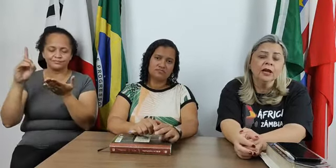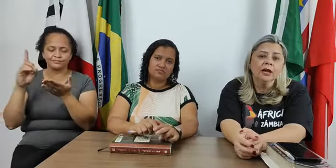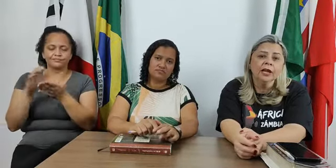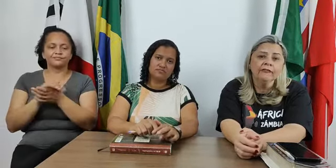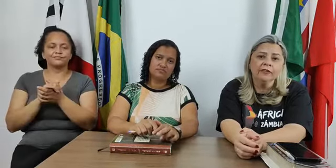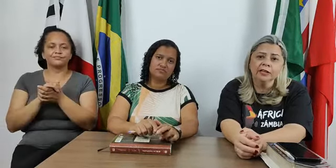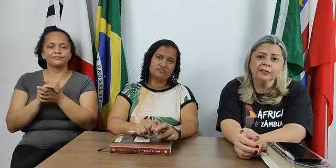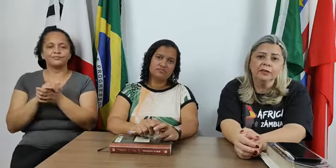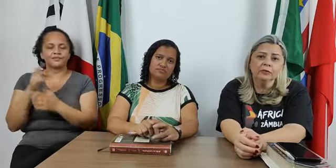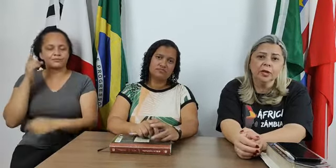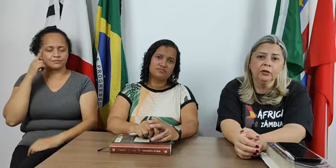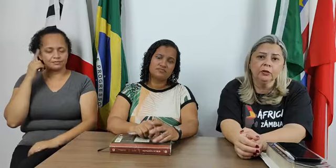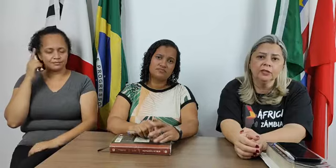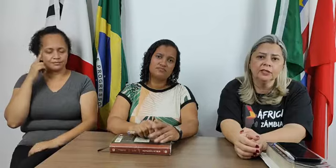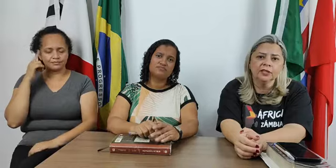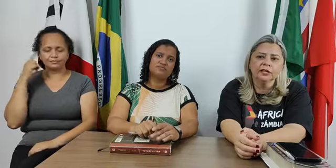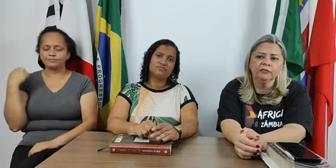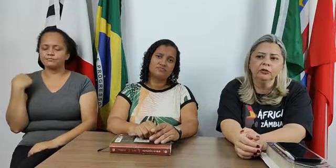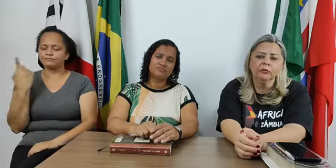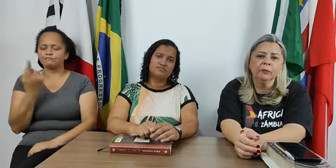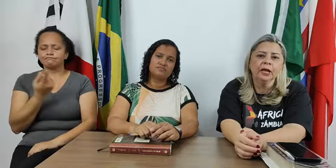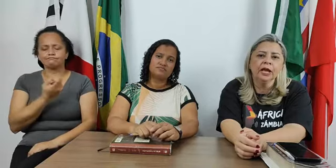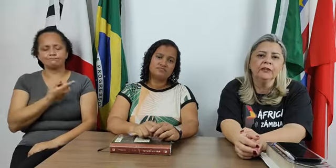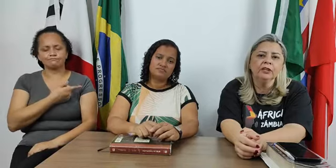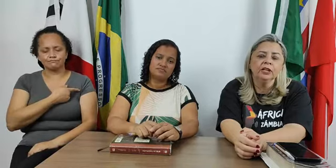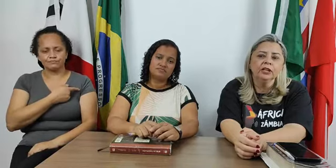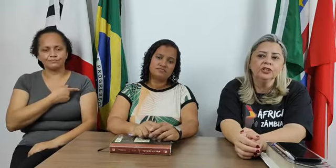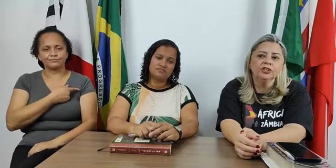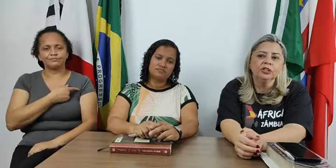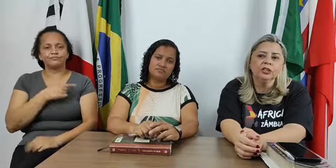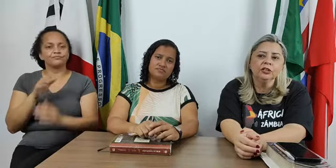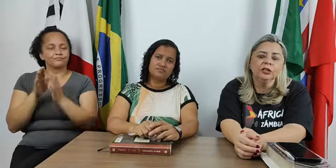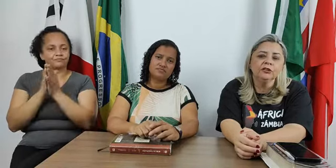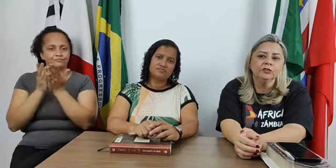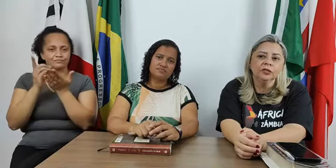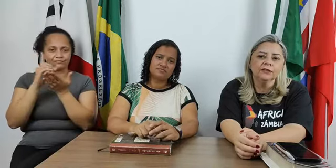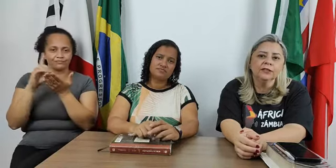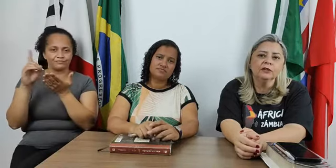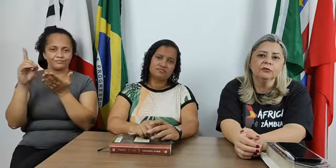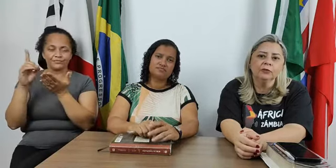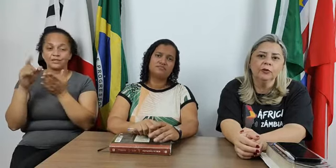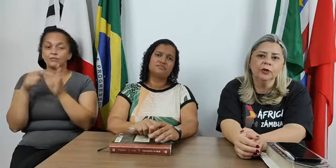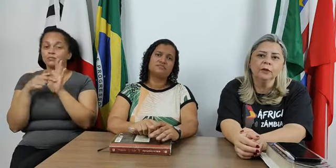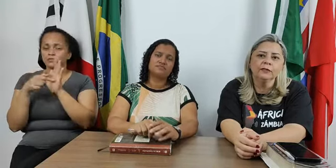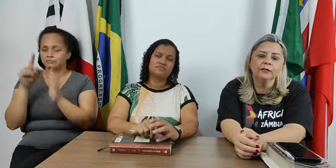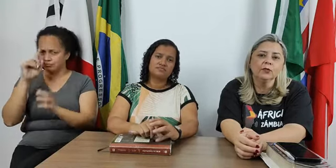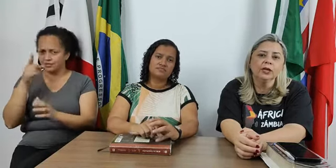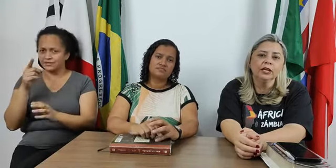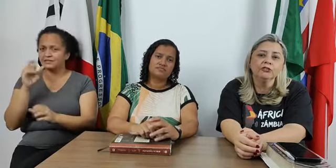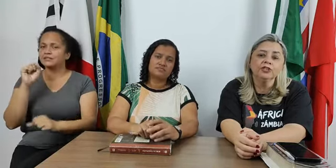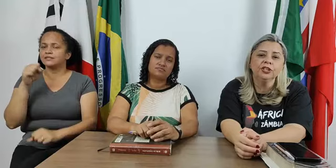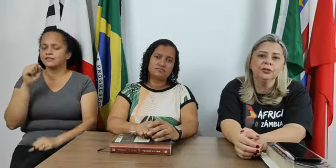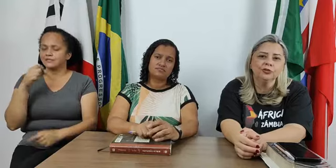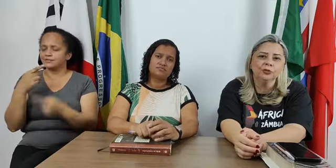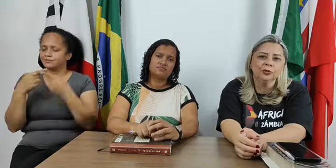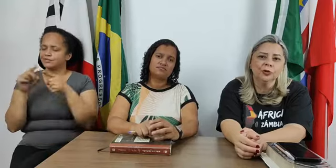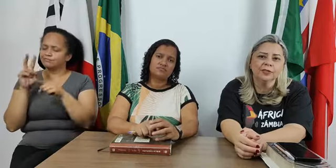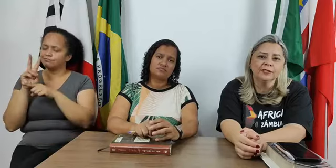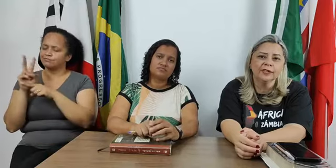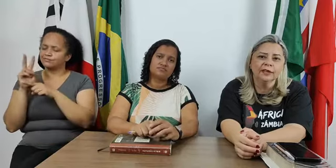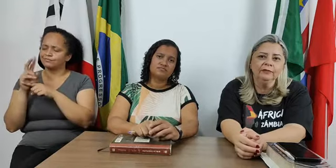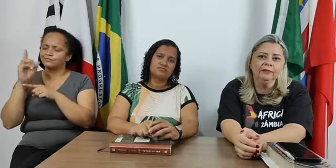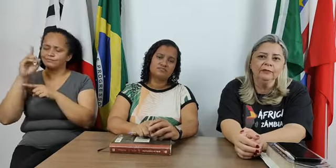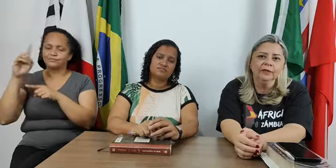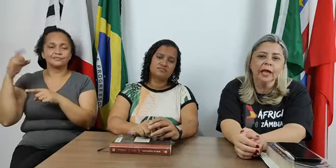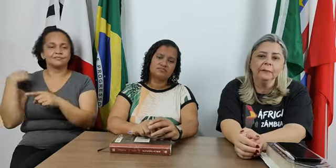uma reflexão para nós, né? Foi uma palavra de exortação, mas ao cuidado de Deus por